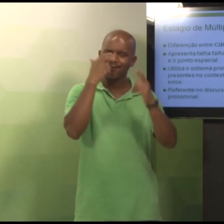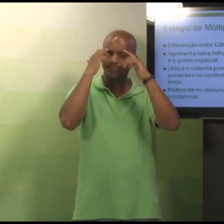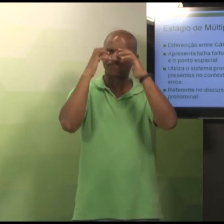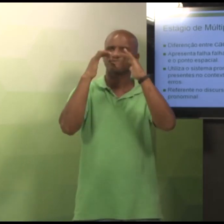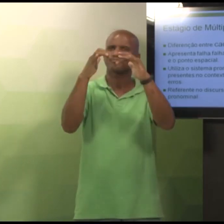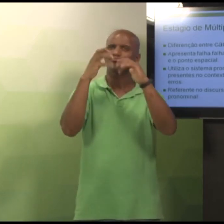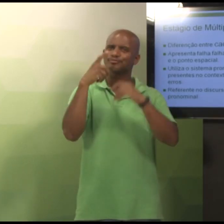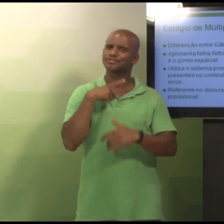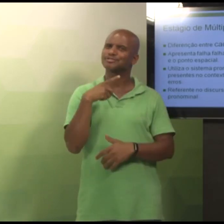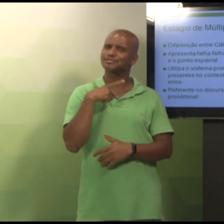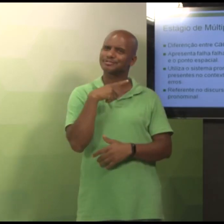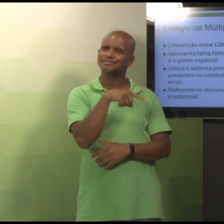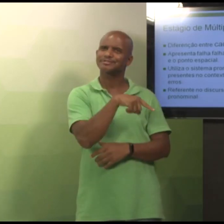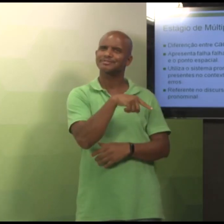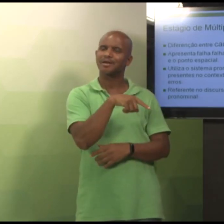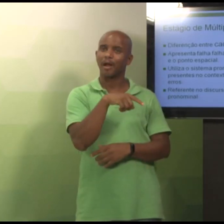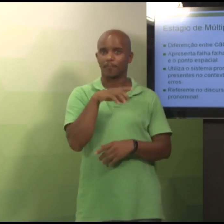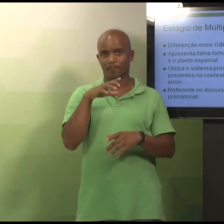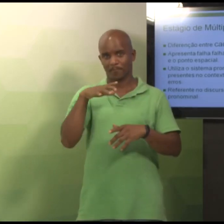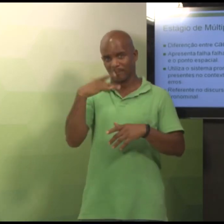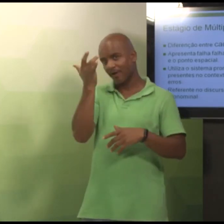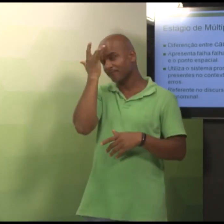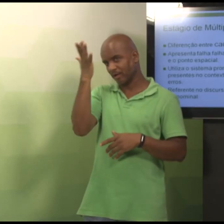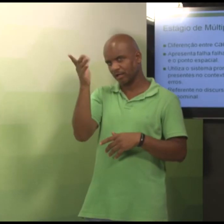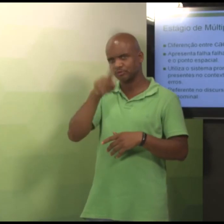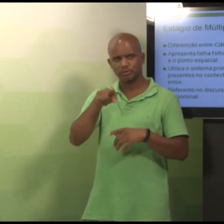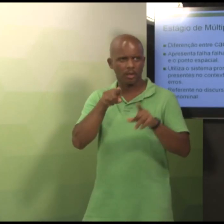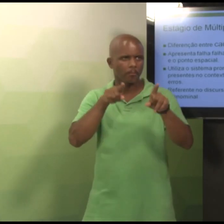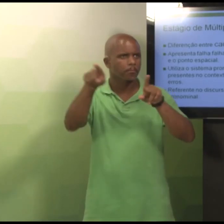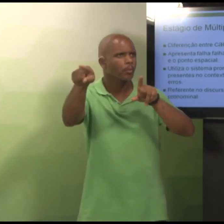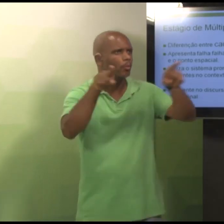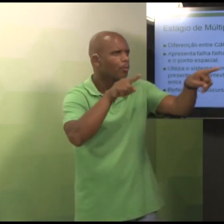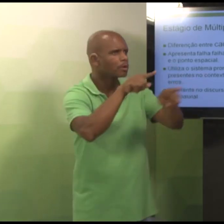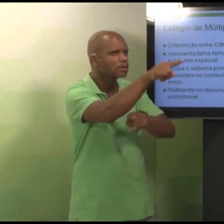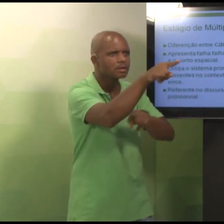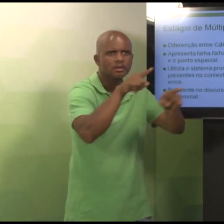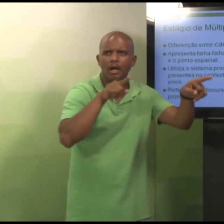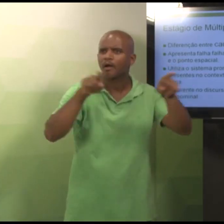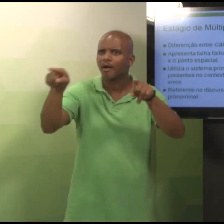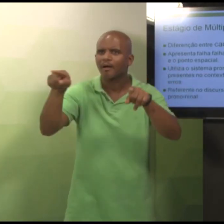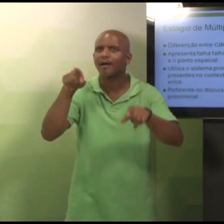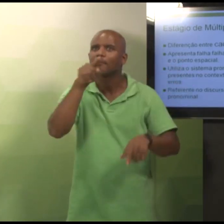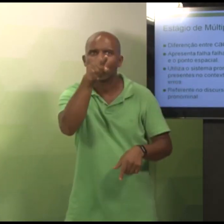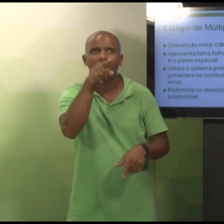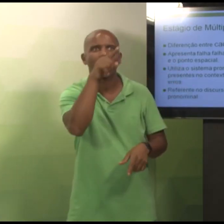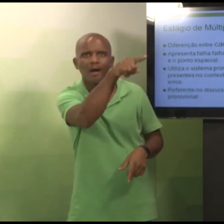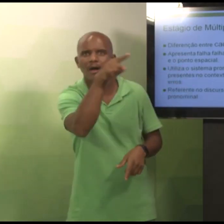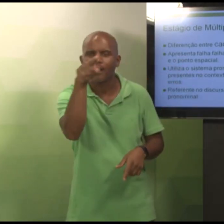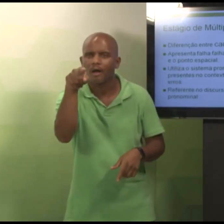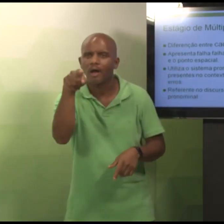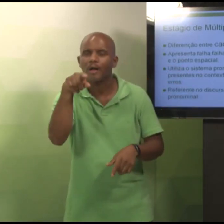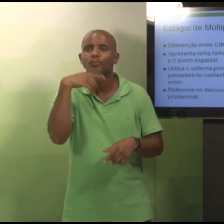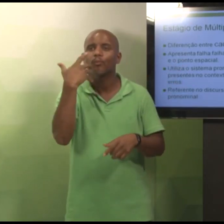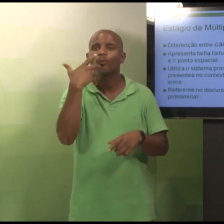ela vai conseguir fazer essa reflexão que a mãe dela está ali. Então perceba que com a apontação facilita a